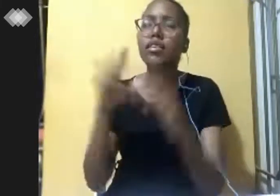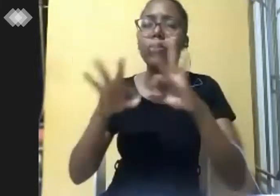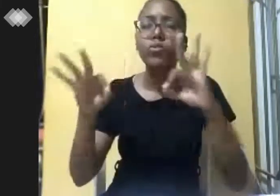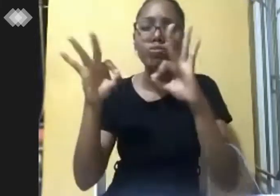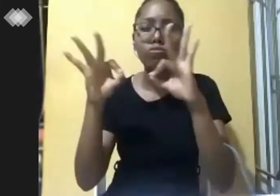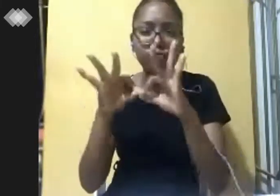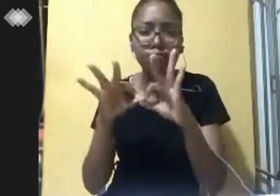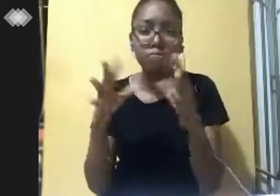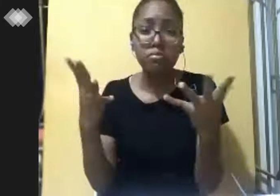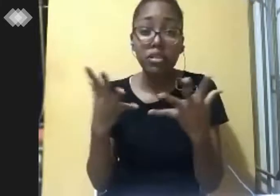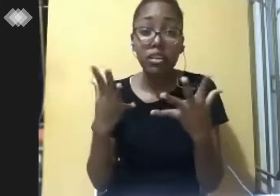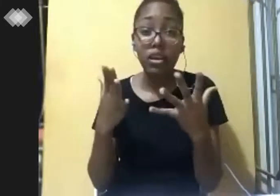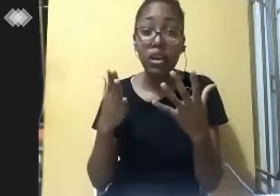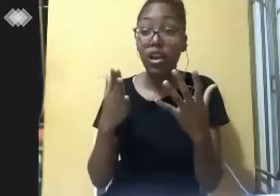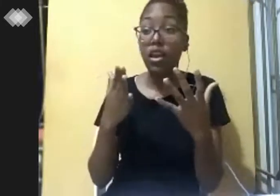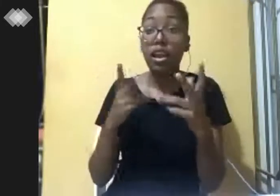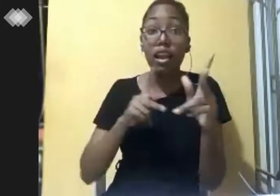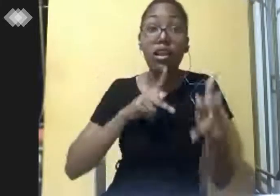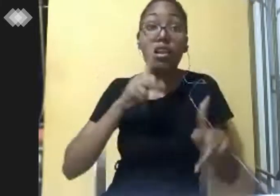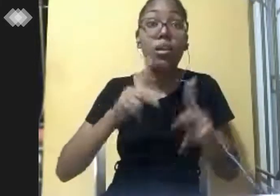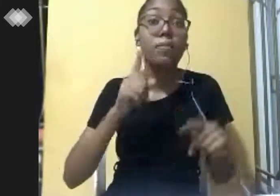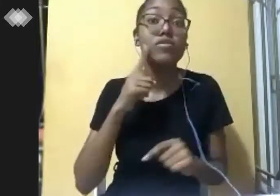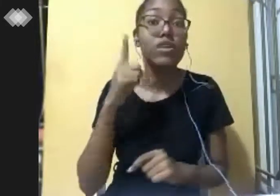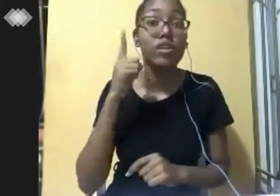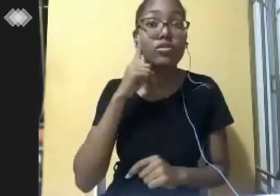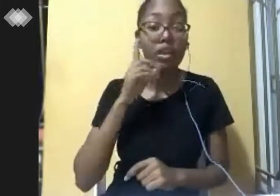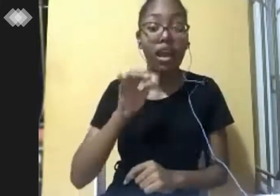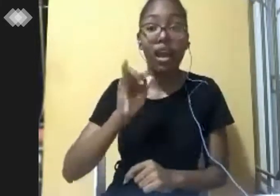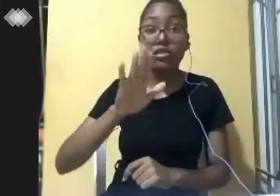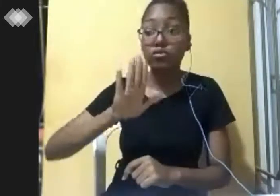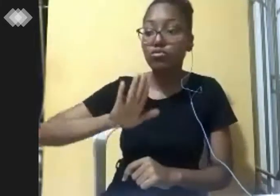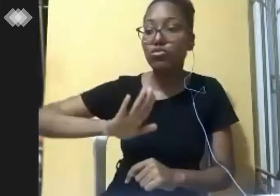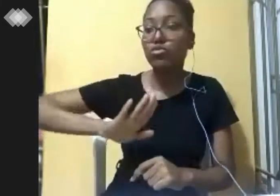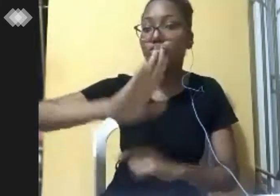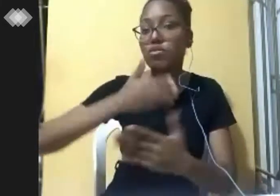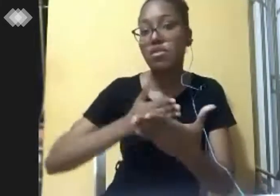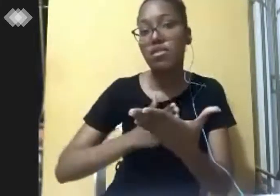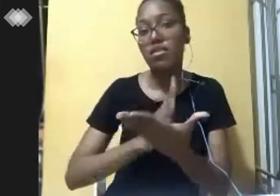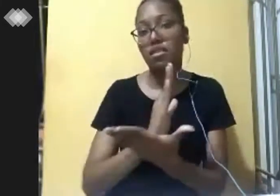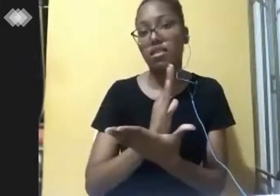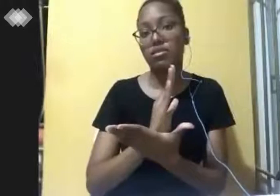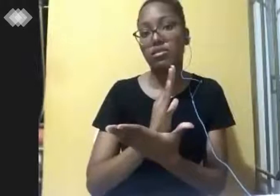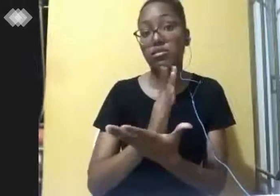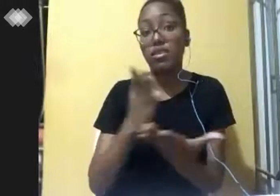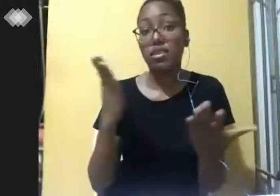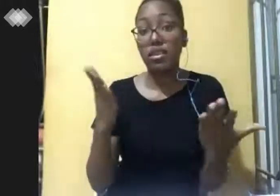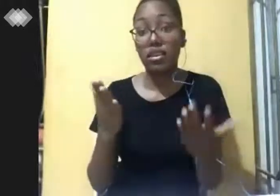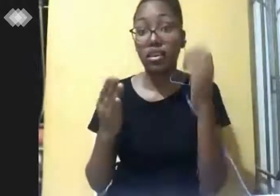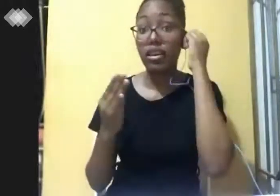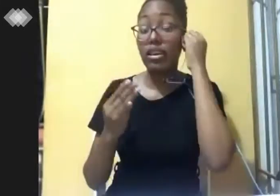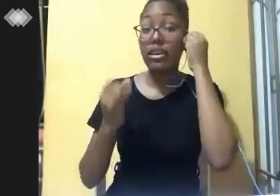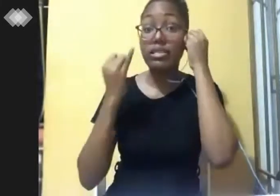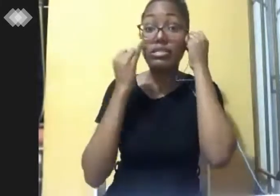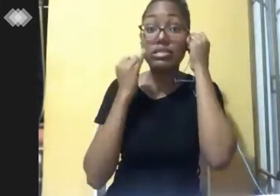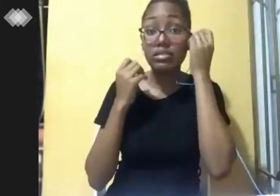el derecho constitucional que tienen de recibir respuesta a cualquier